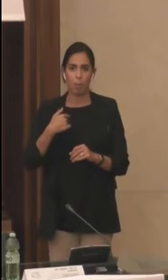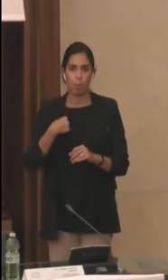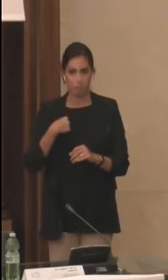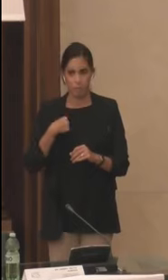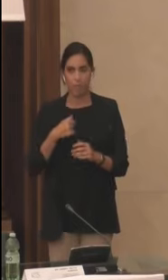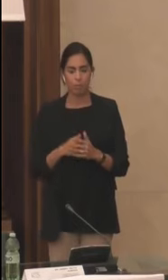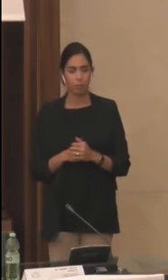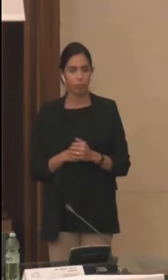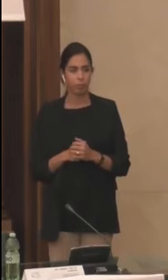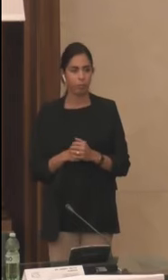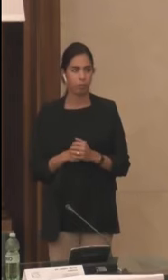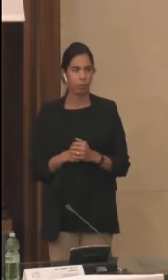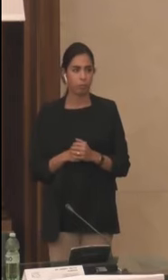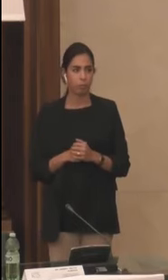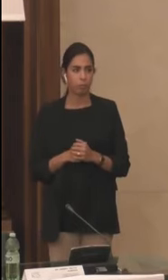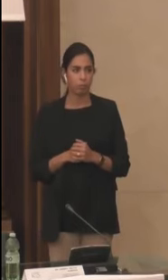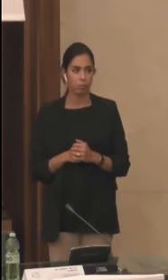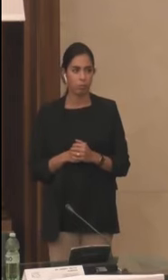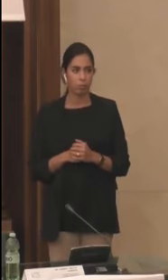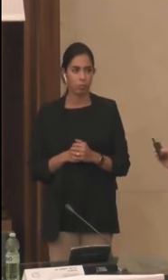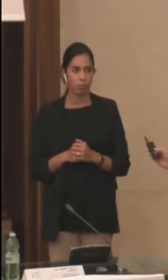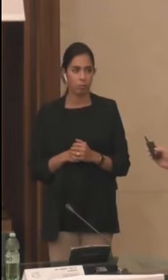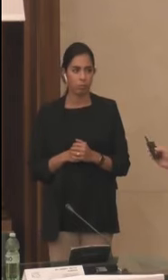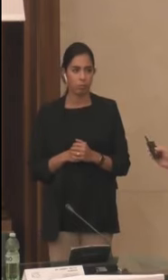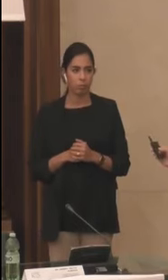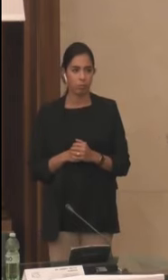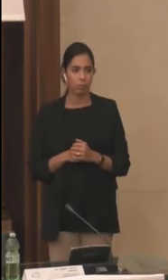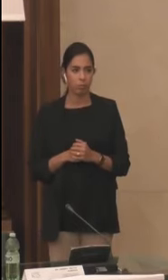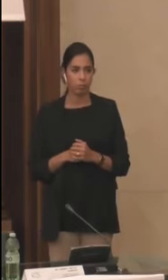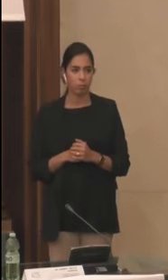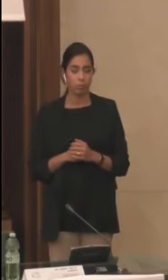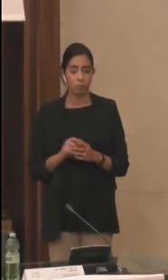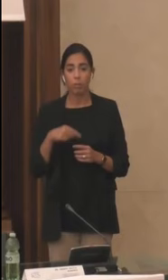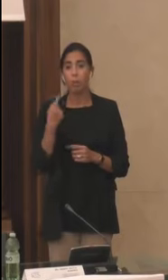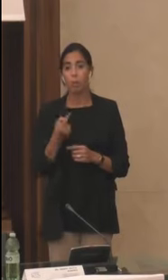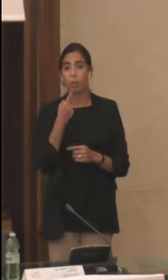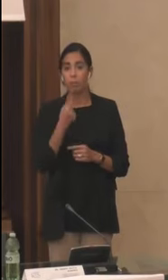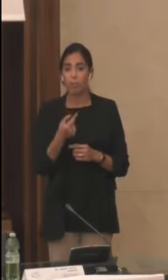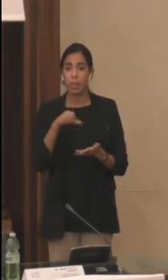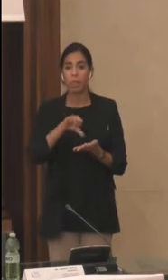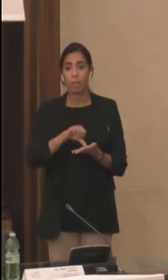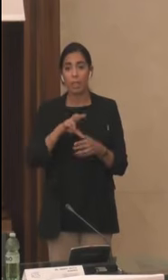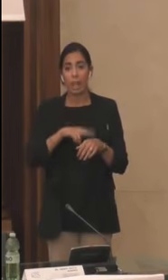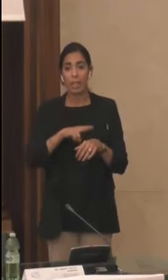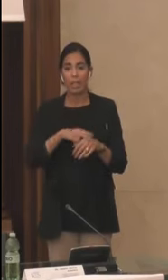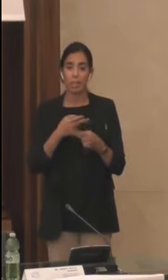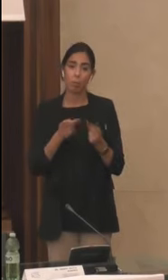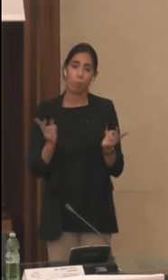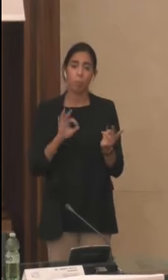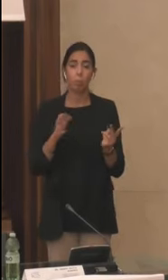¿cómo se llaman? Los centros asistenciales públicos y privados estaban saturados. No había un solo lugar, no había un solo balón de